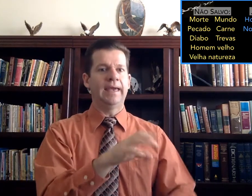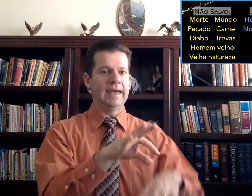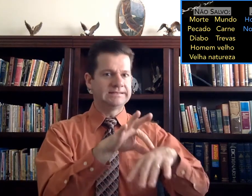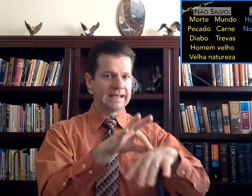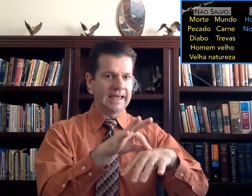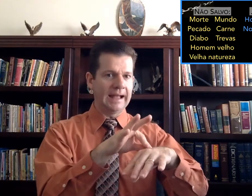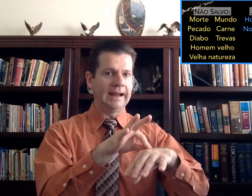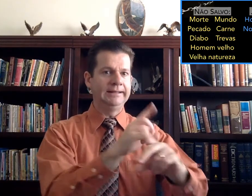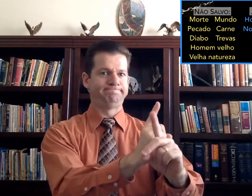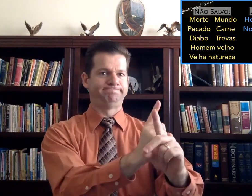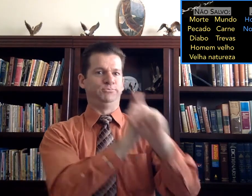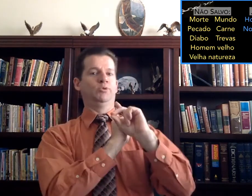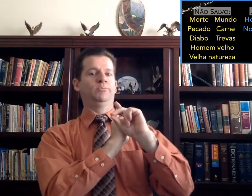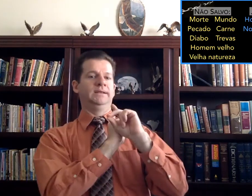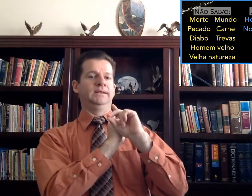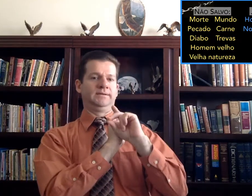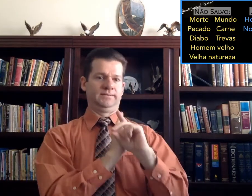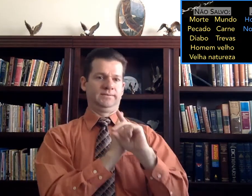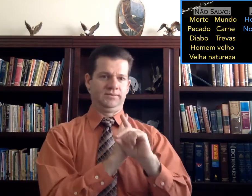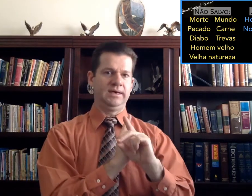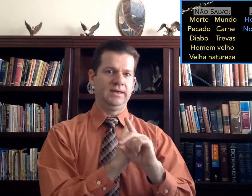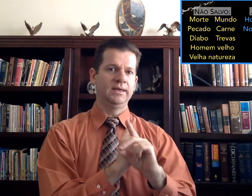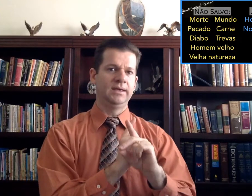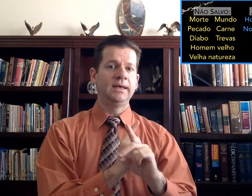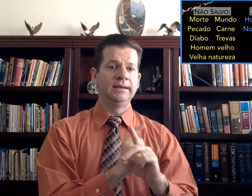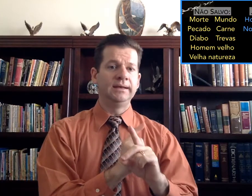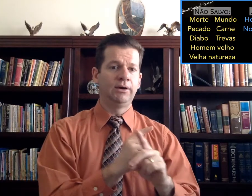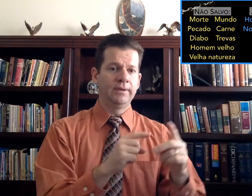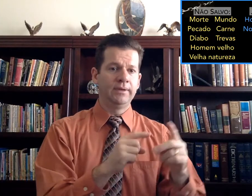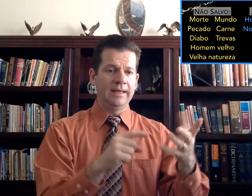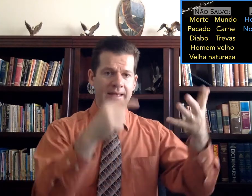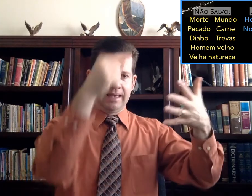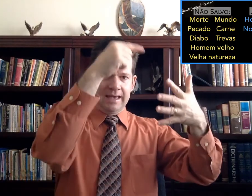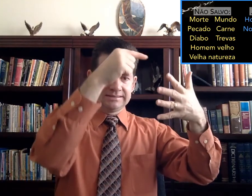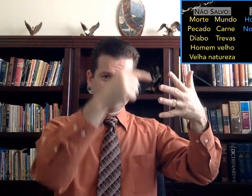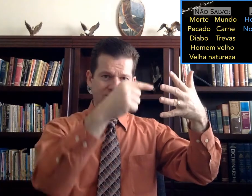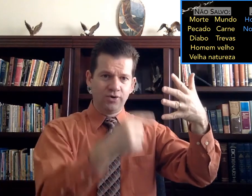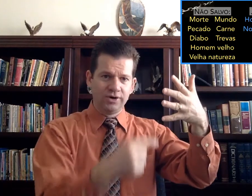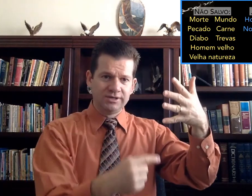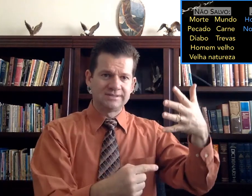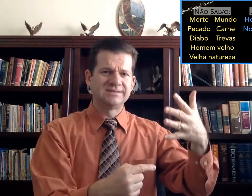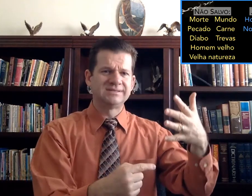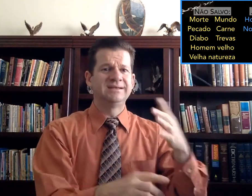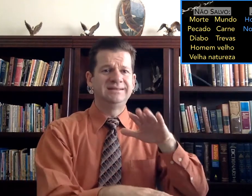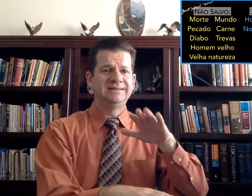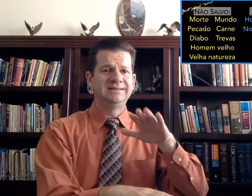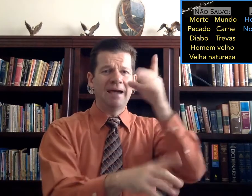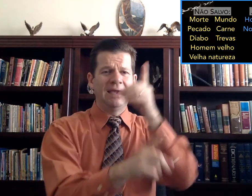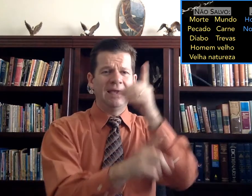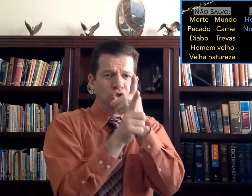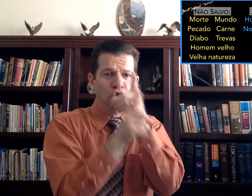Essa carne domina, ok? Então, essas coisas têm mais